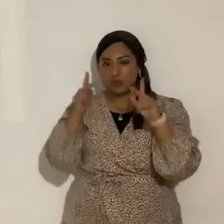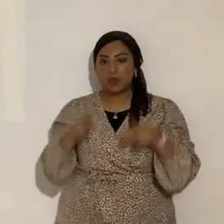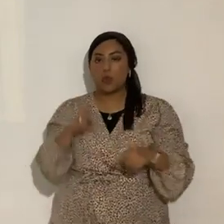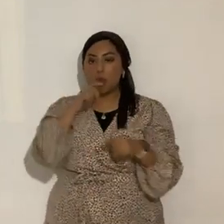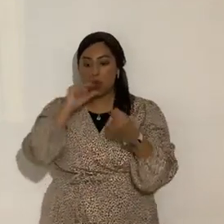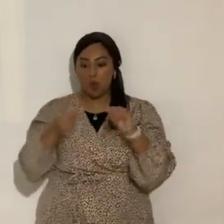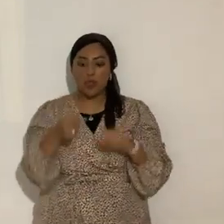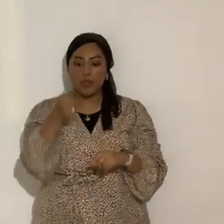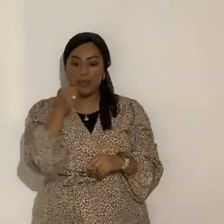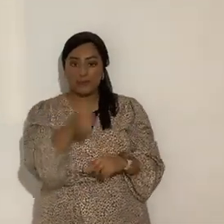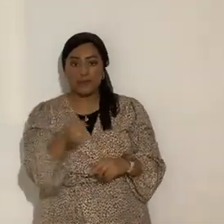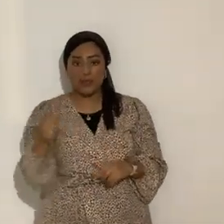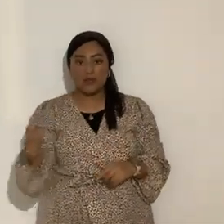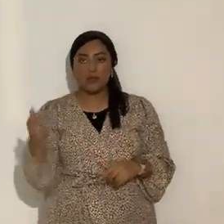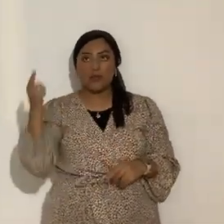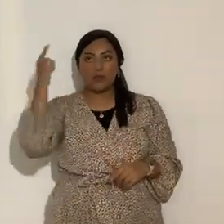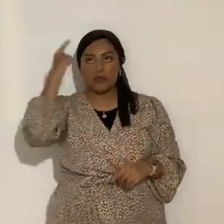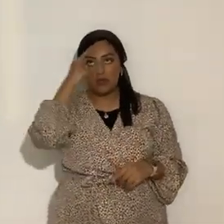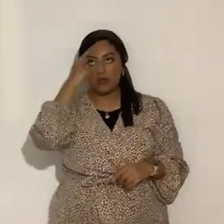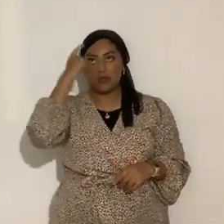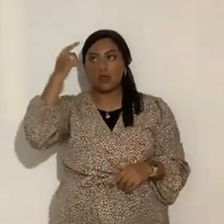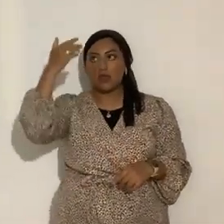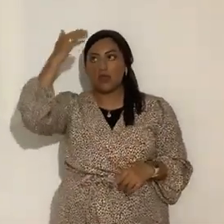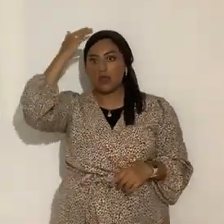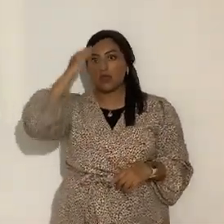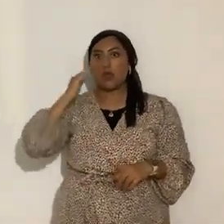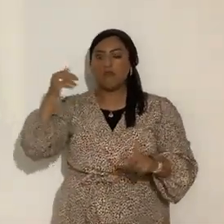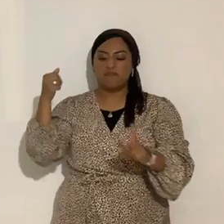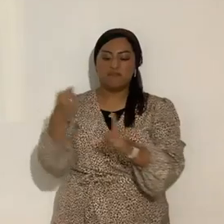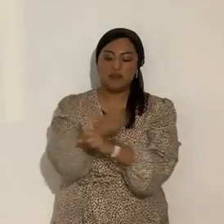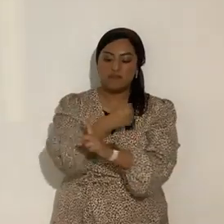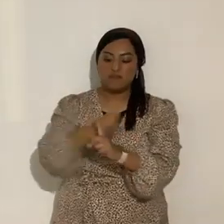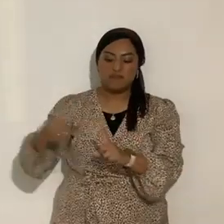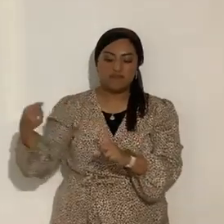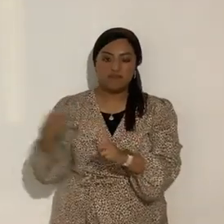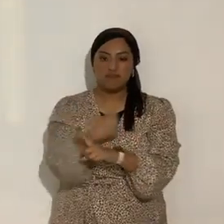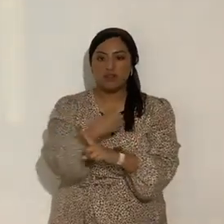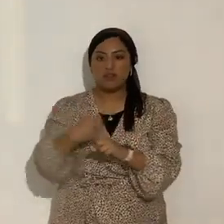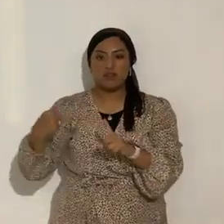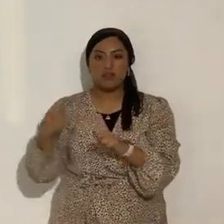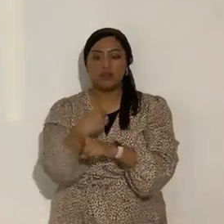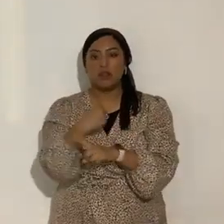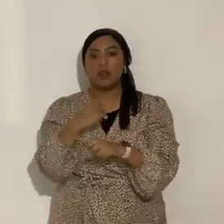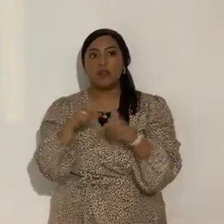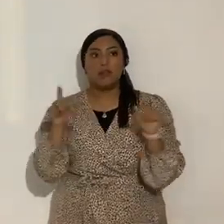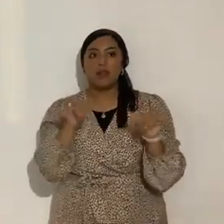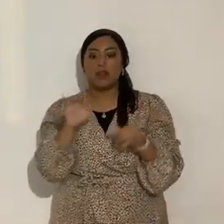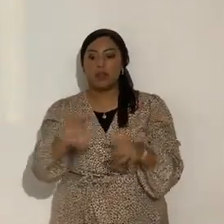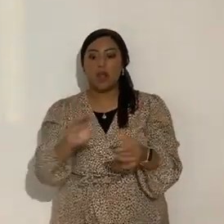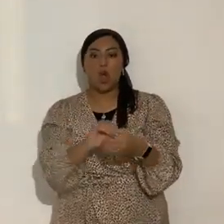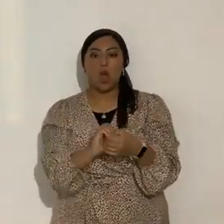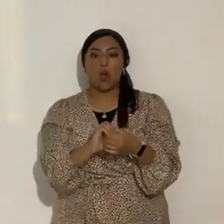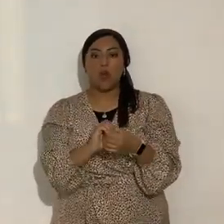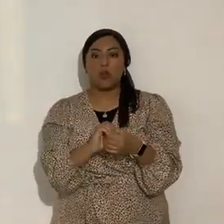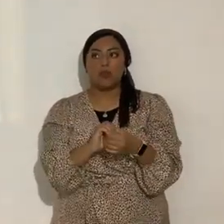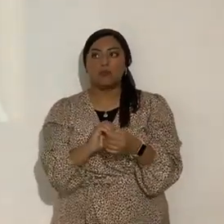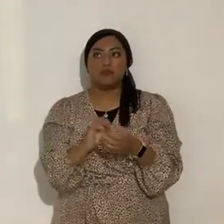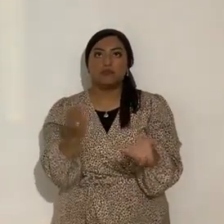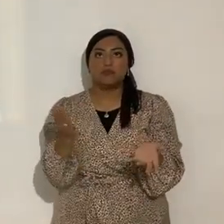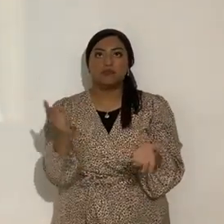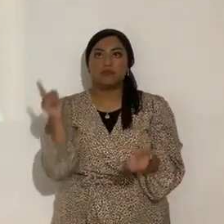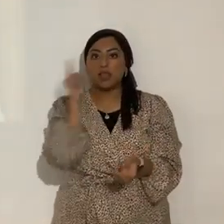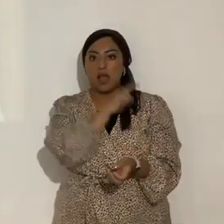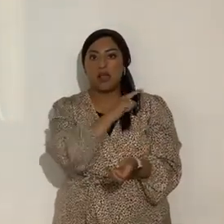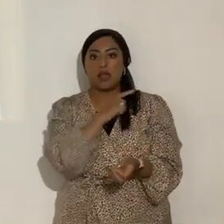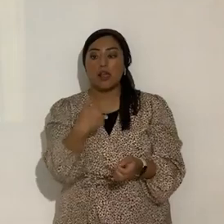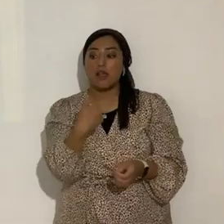mártir, según, ¿no?, cree que Dios lo está golpeando, pero es una especie de autoengaño. Yo me flagelo